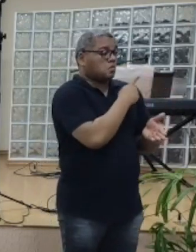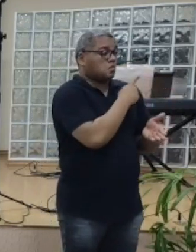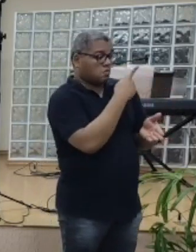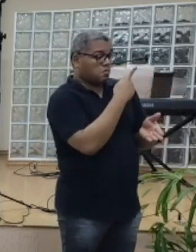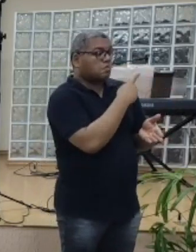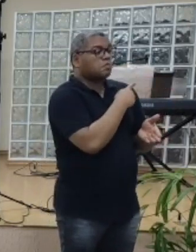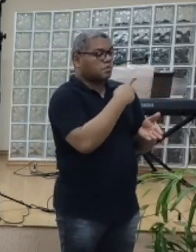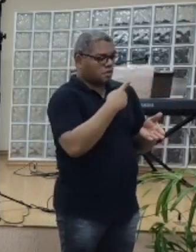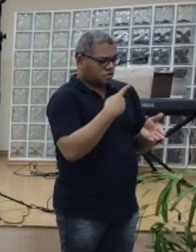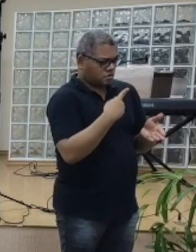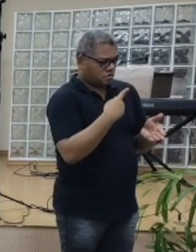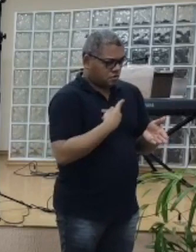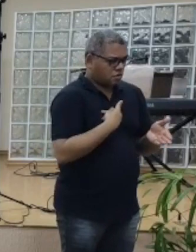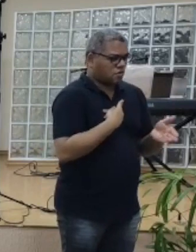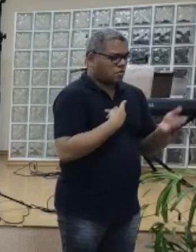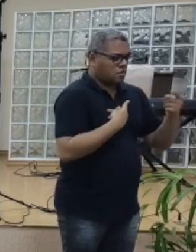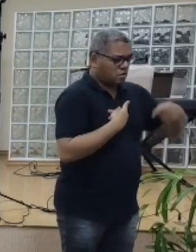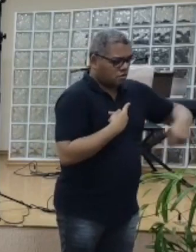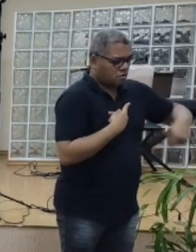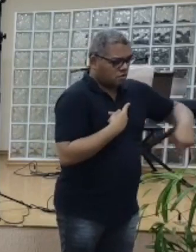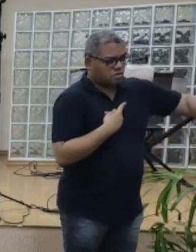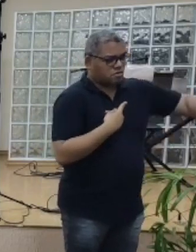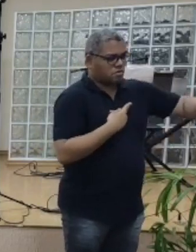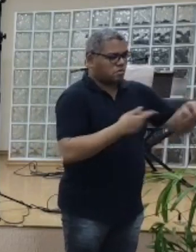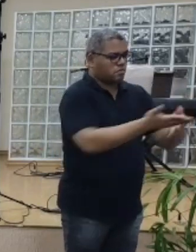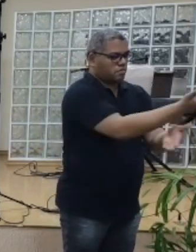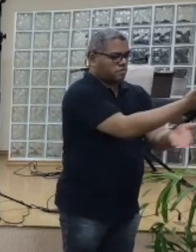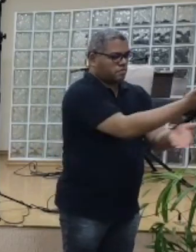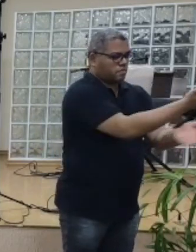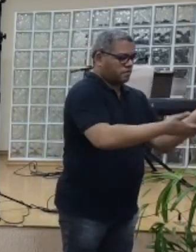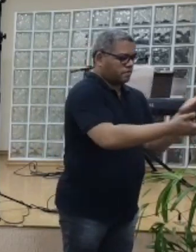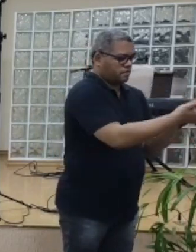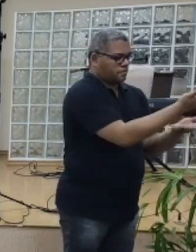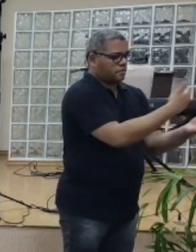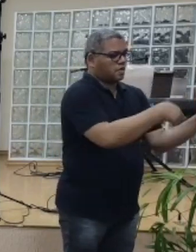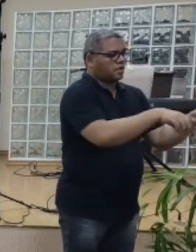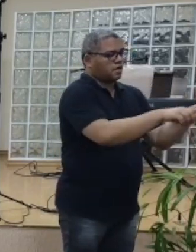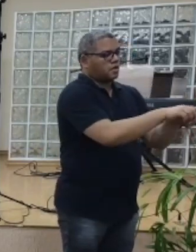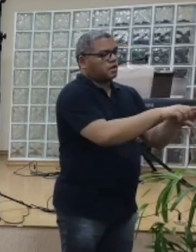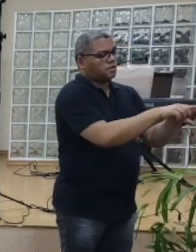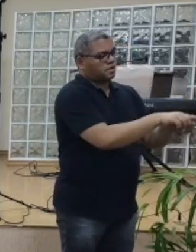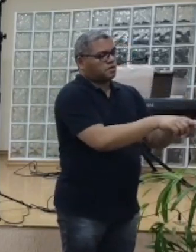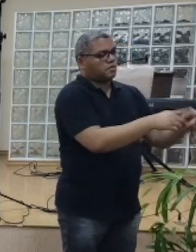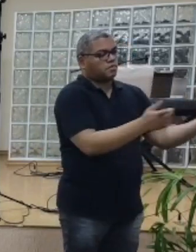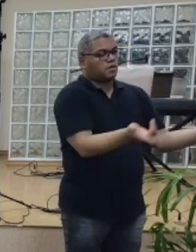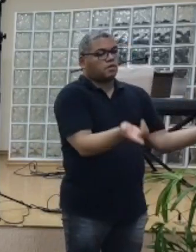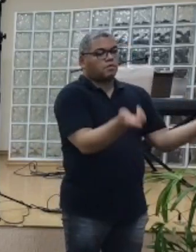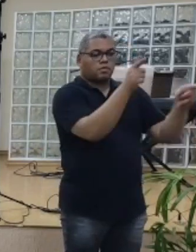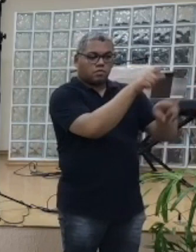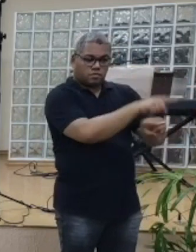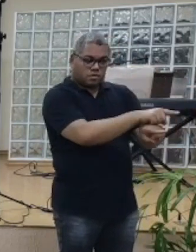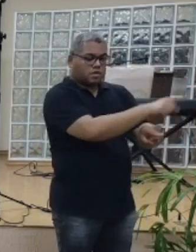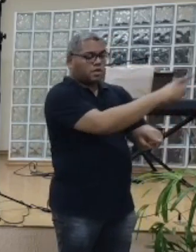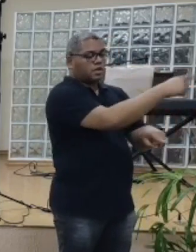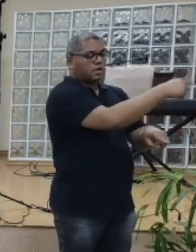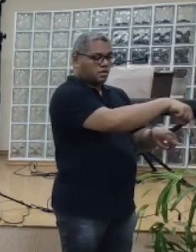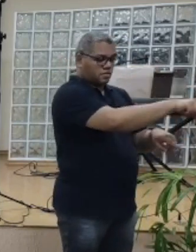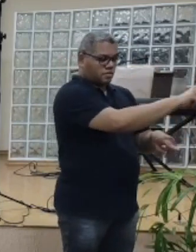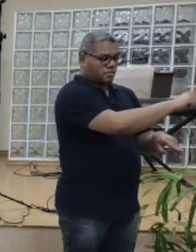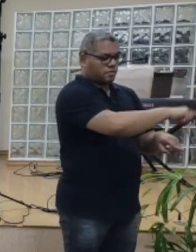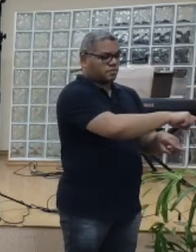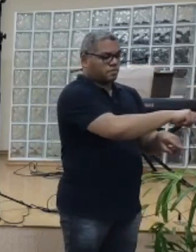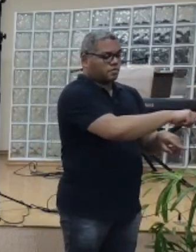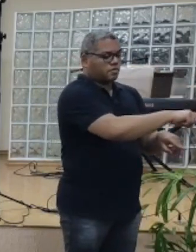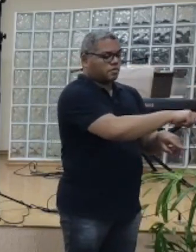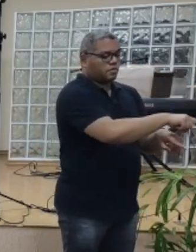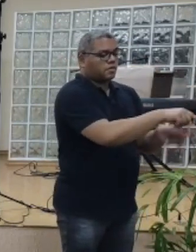e da relação do rebanho com os seus líderes. E é daqui que a gente vai tirar hoje